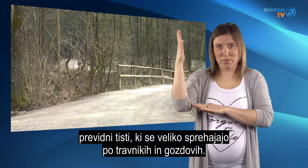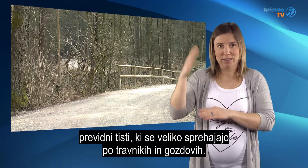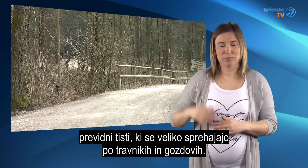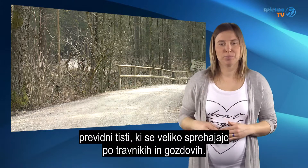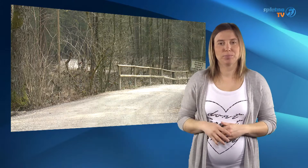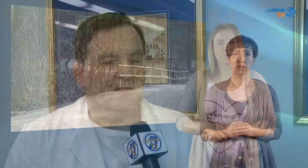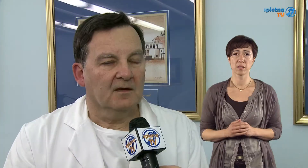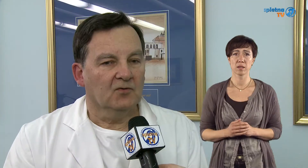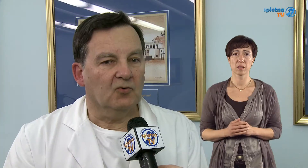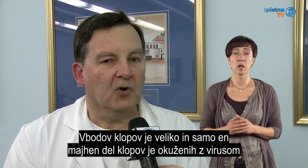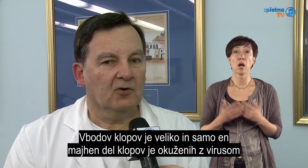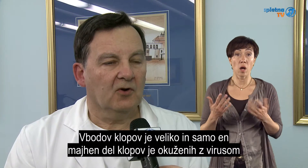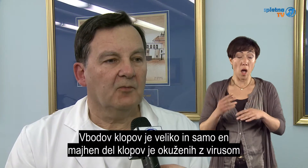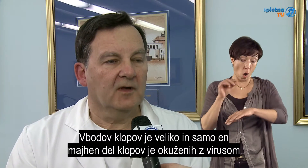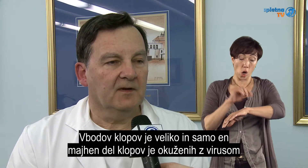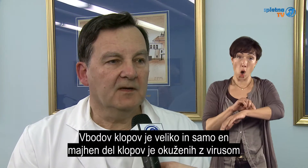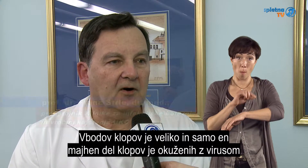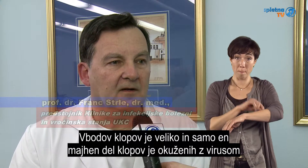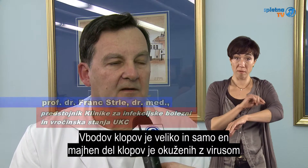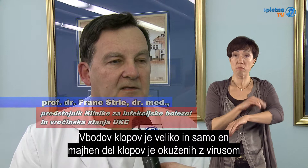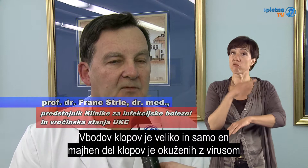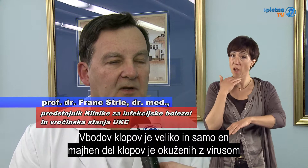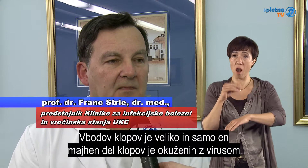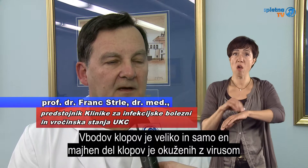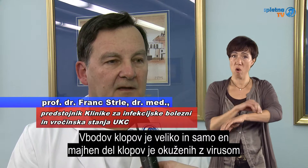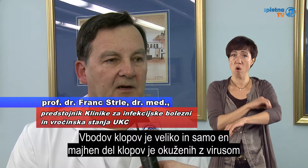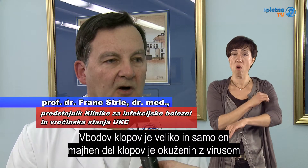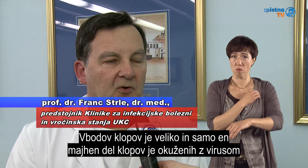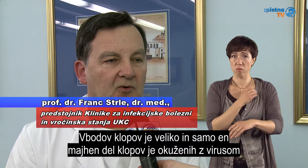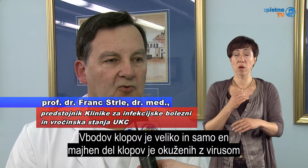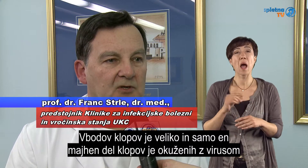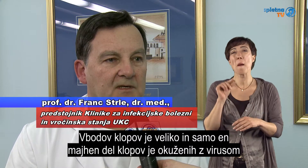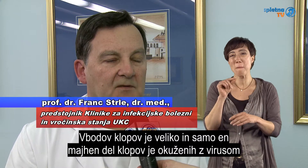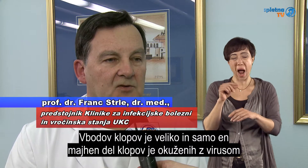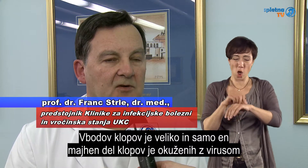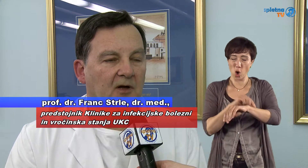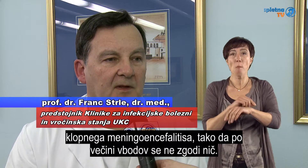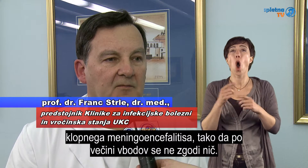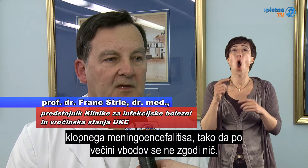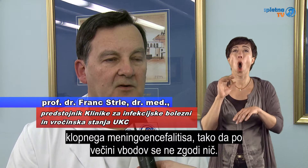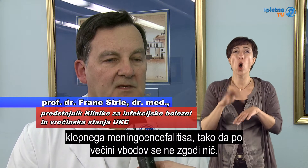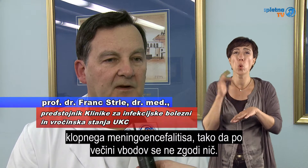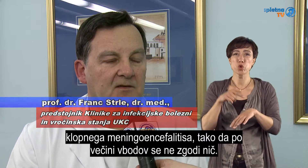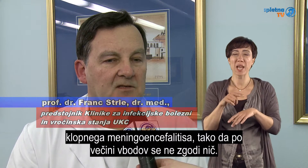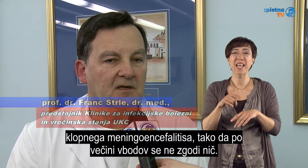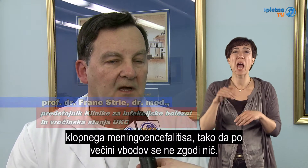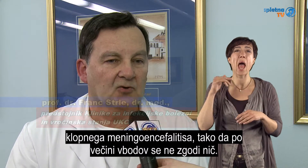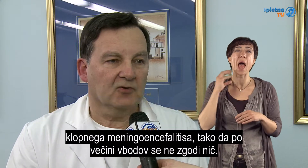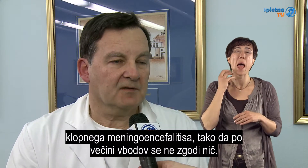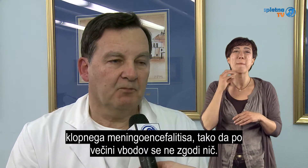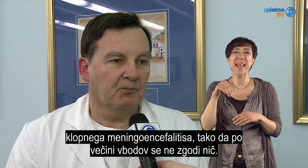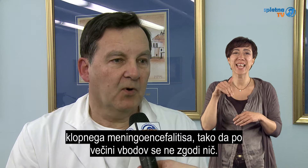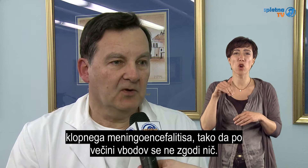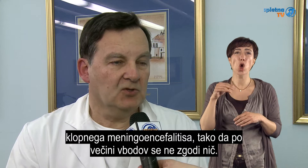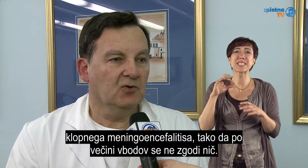in gozdovih. Vbodov klopov je veliko in samo en majhen del klopov je okuženih z virusom klopnega meningoencefalitisa, tako